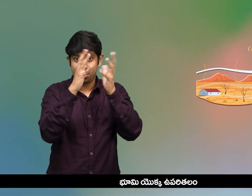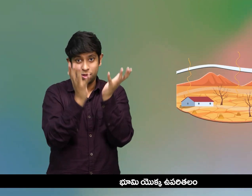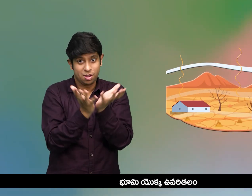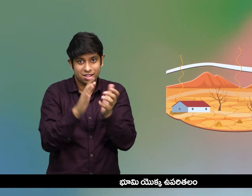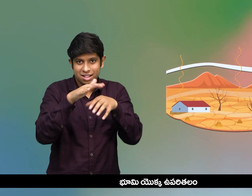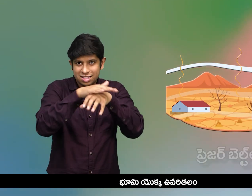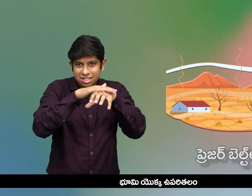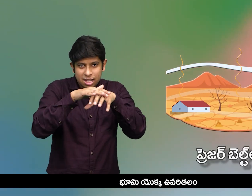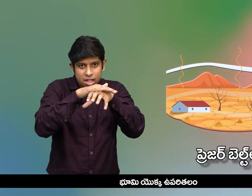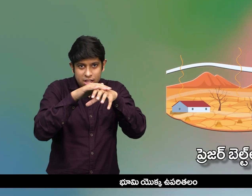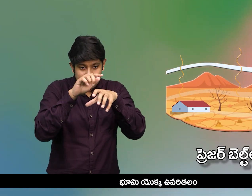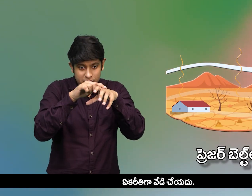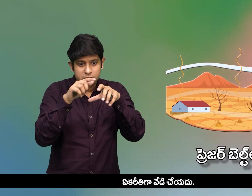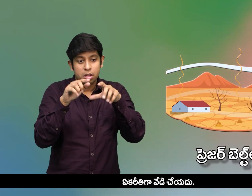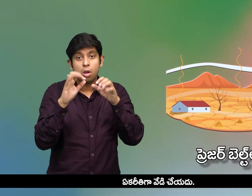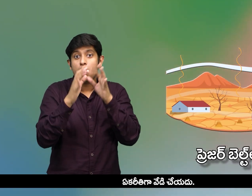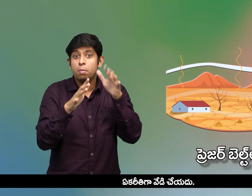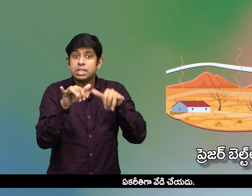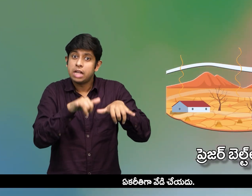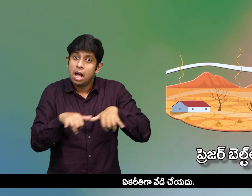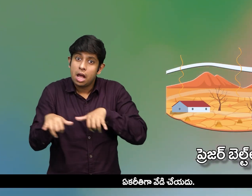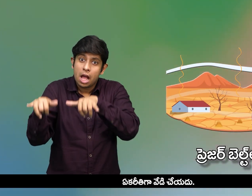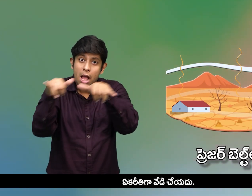భూమి యొక్క ఉపరితలం ఏకరీతిగా వేడిచేయదు.